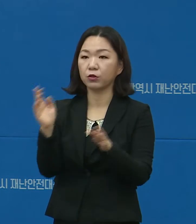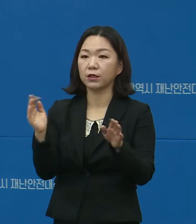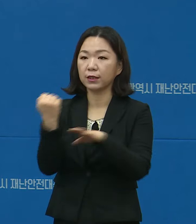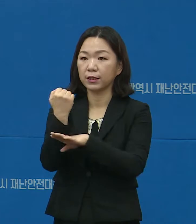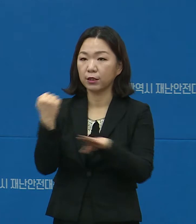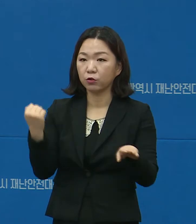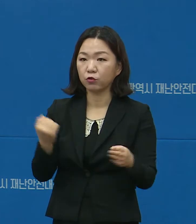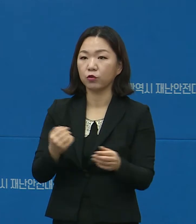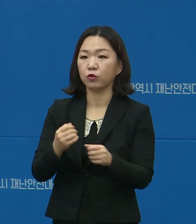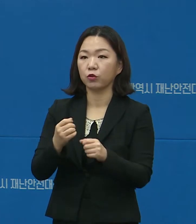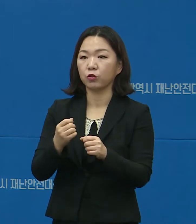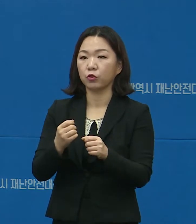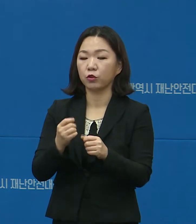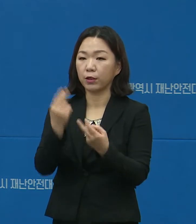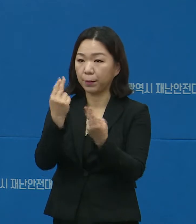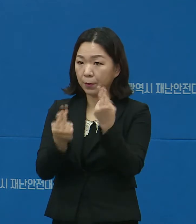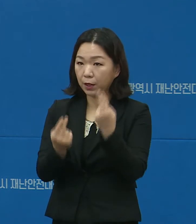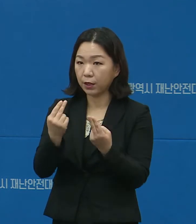증가한 총